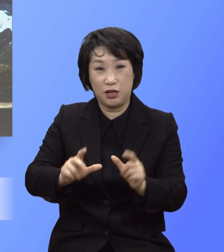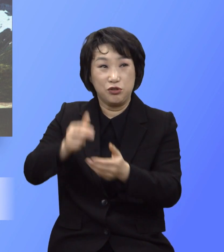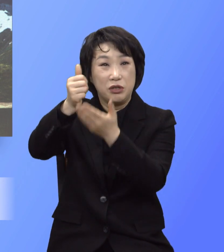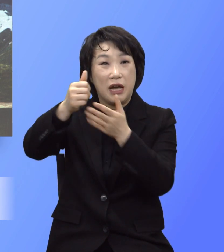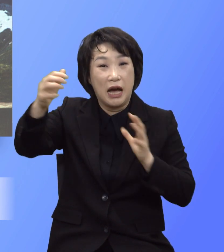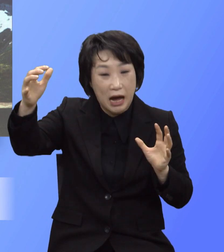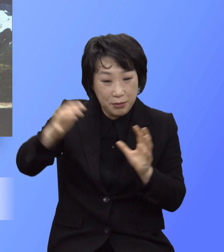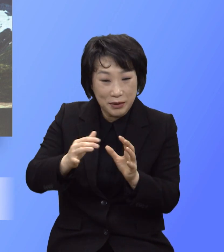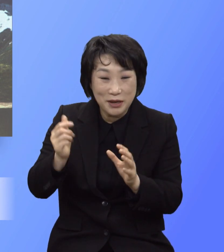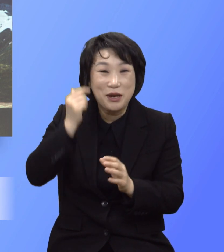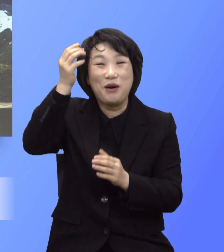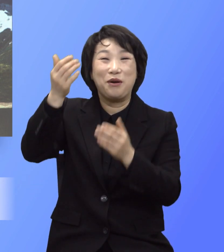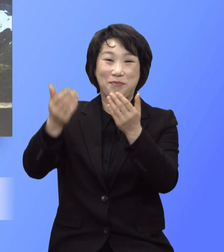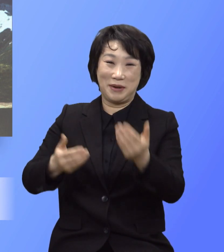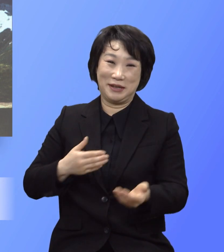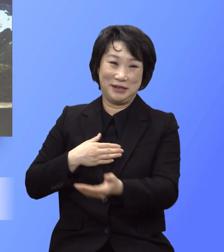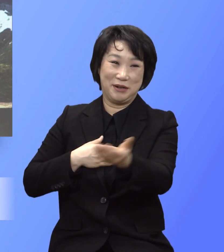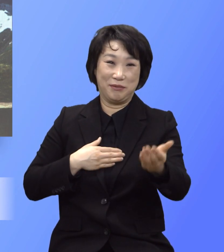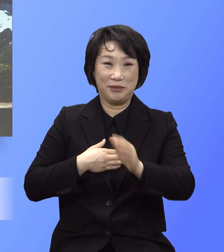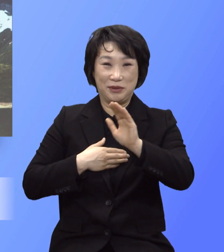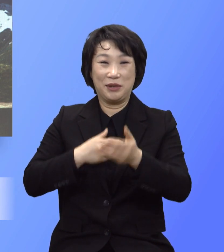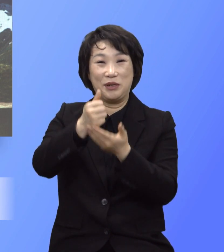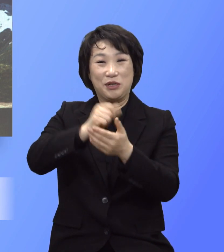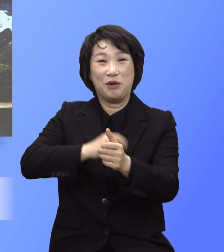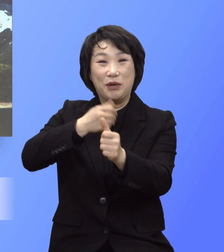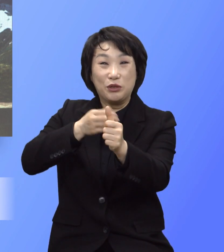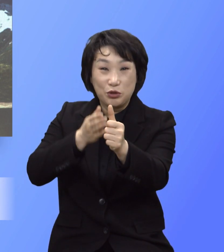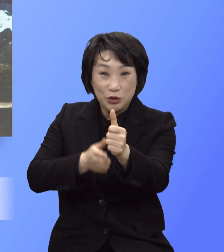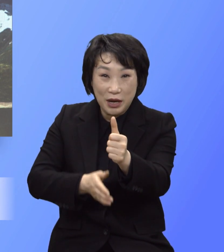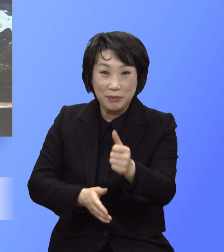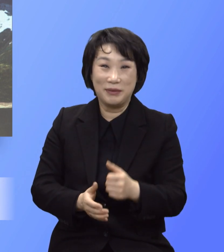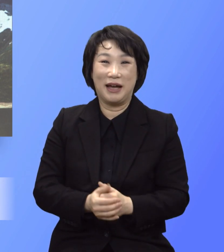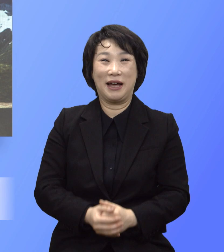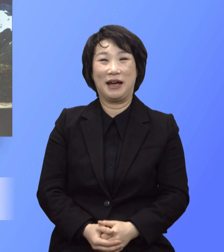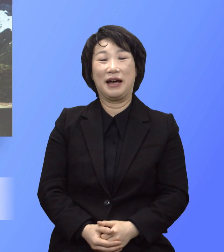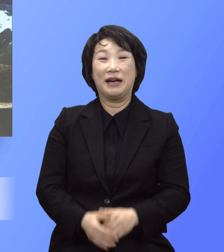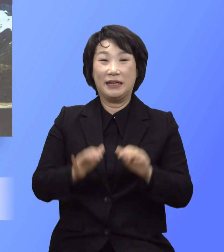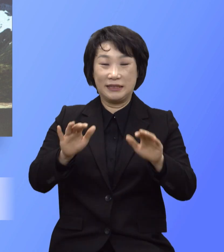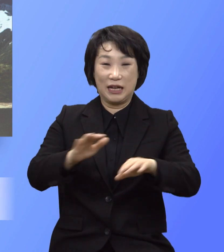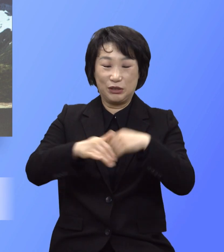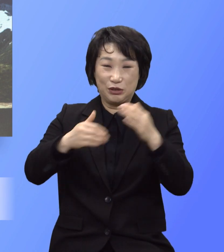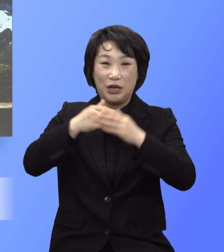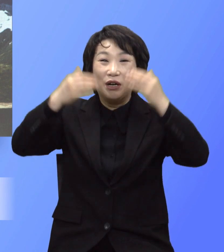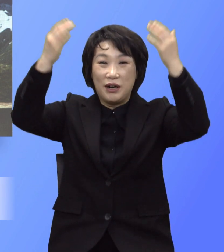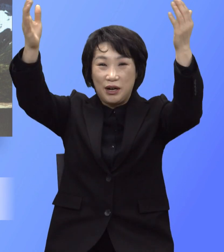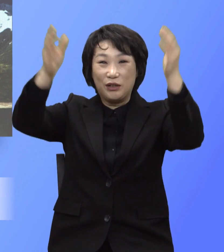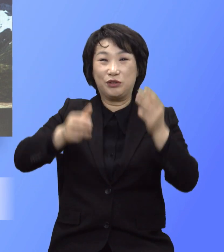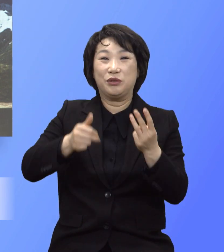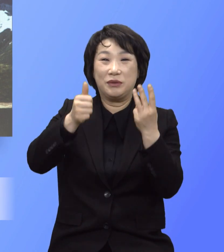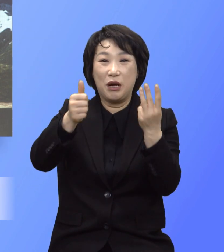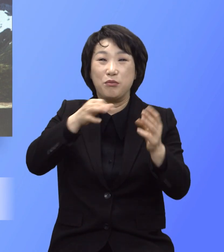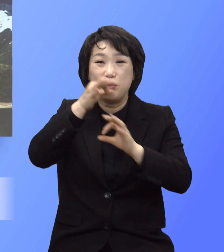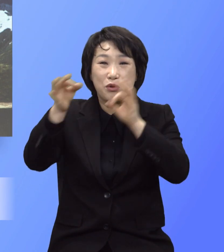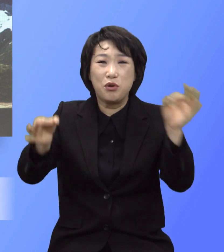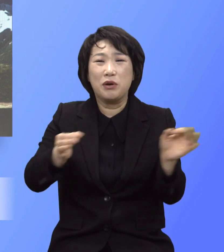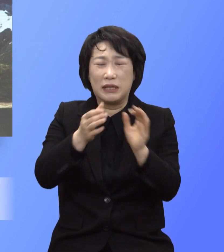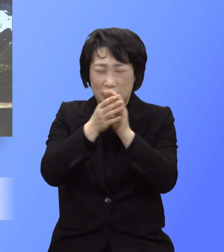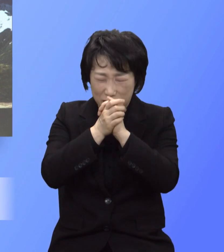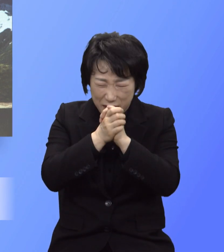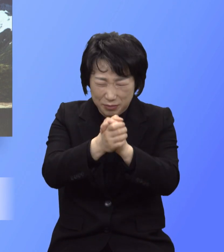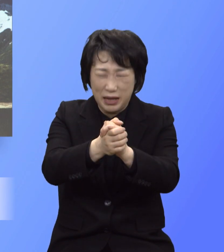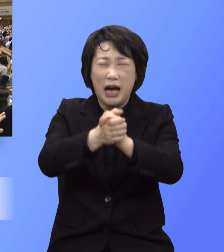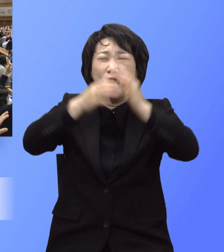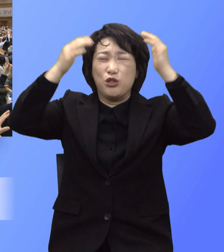같은 영광을 얻어내는 여러분 되기를 주님의 이름으로 축원합니다. 다 같이 주여 삼창하고 애절하게